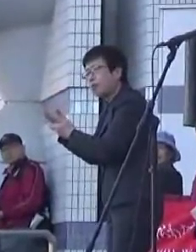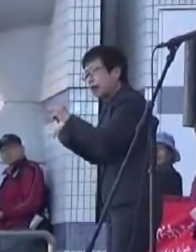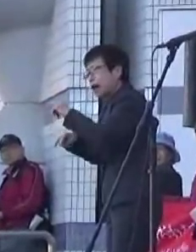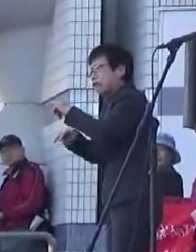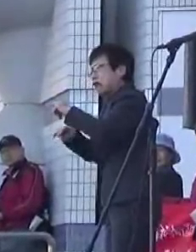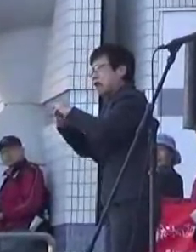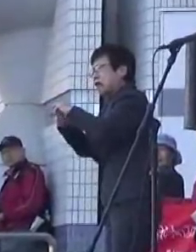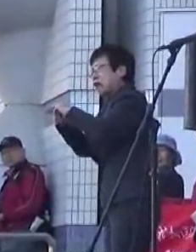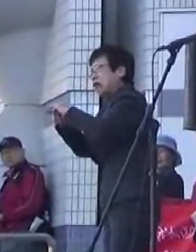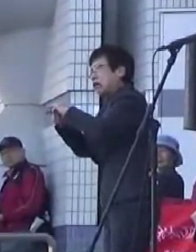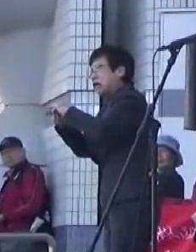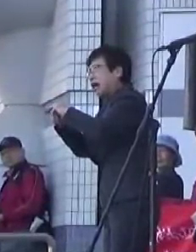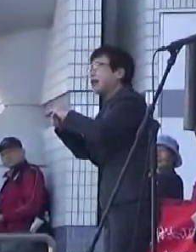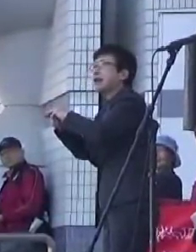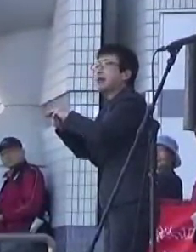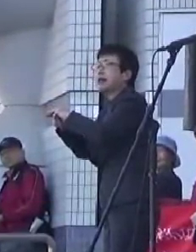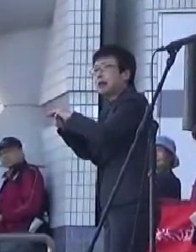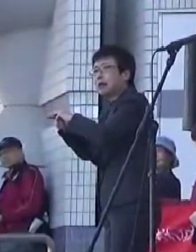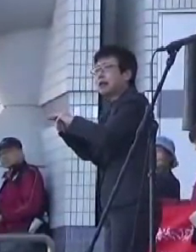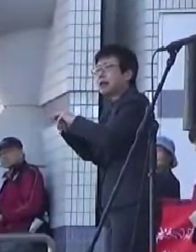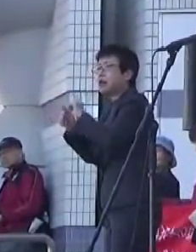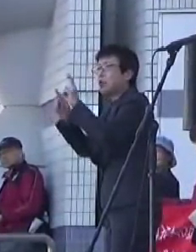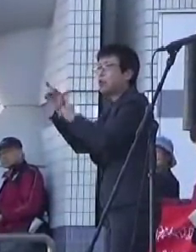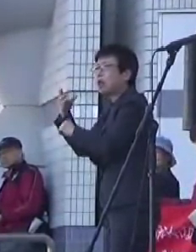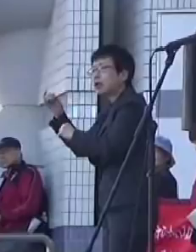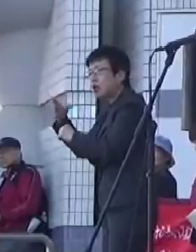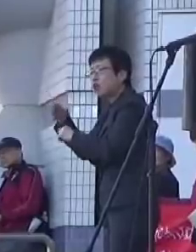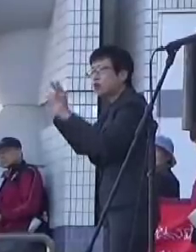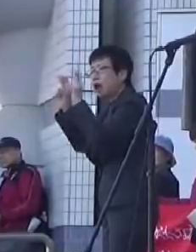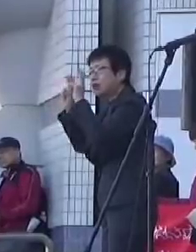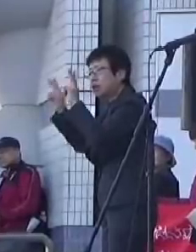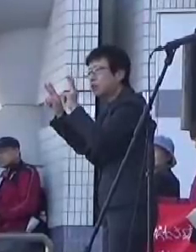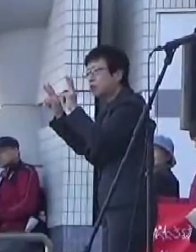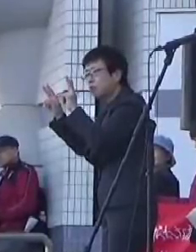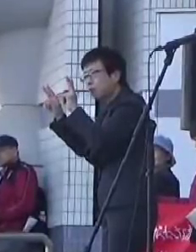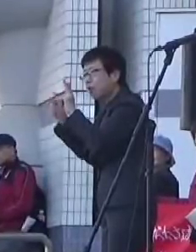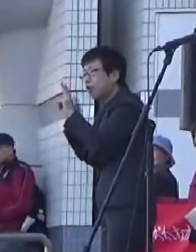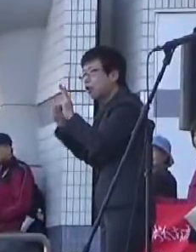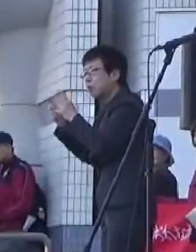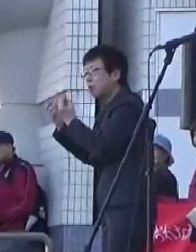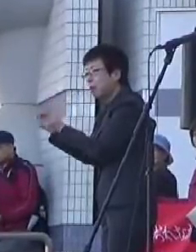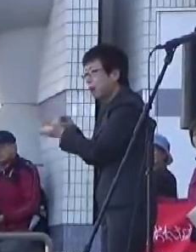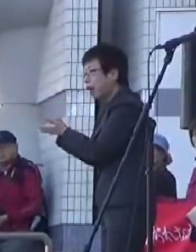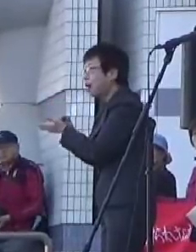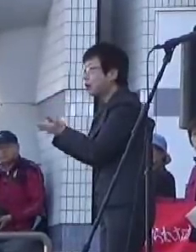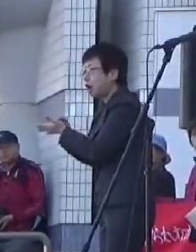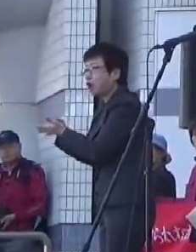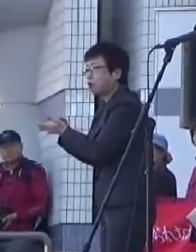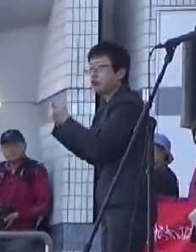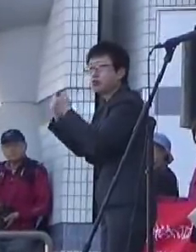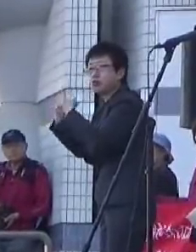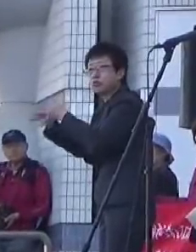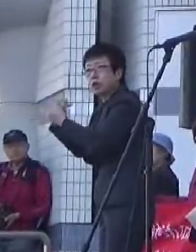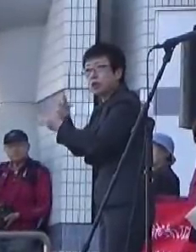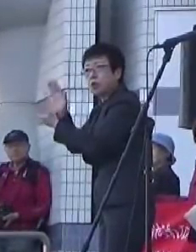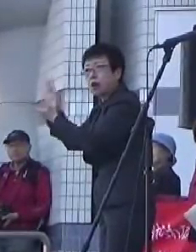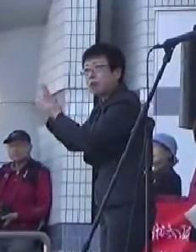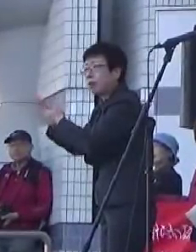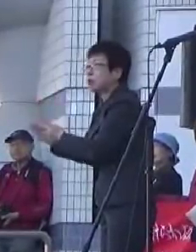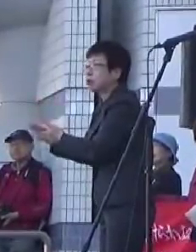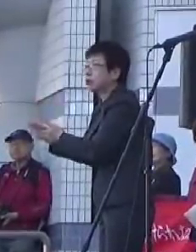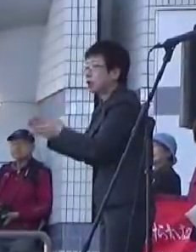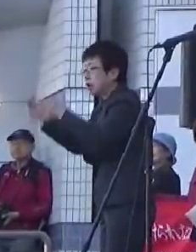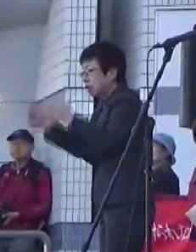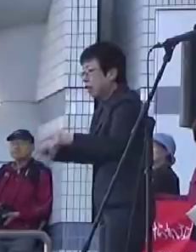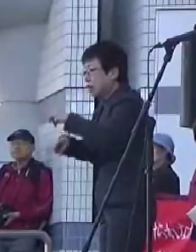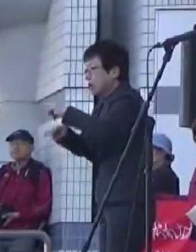とかいうのね、東電側の言い分をそのまんま書いてる報道がいっぱい出てます。おかしいと思います。タンクは